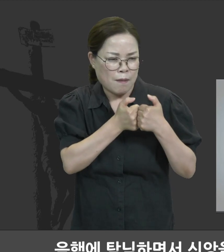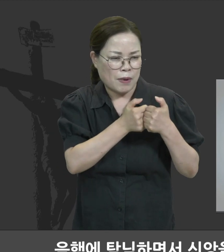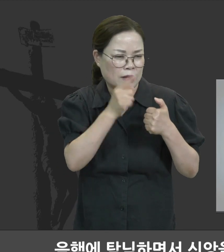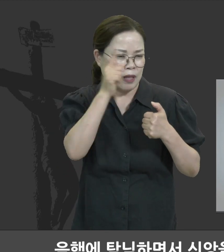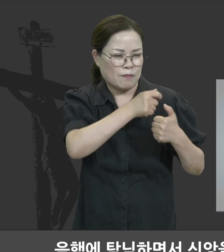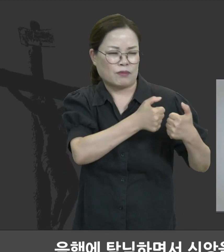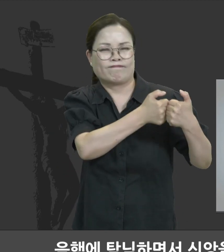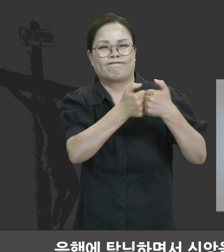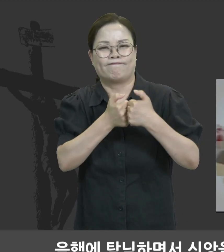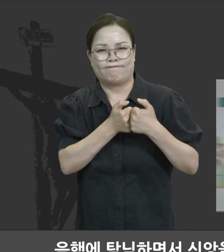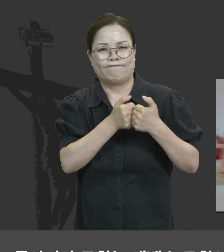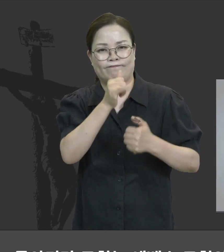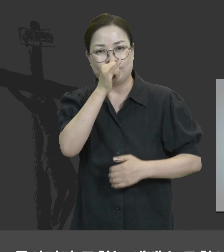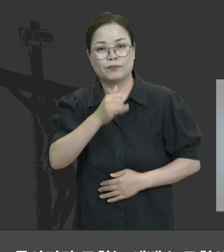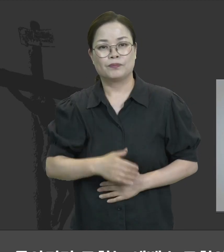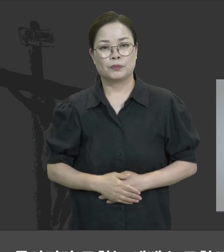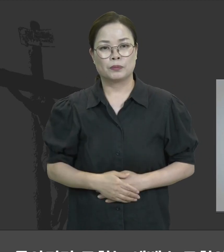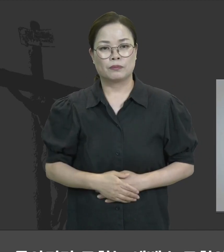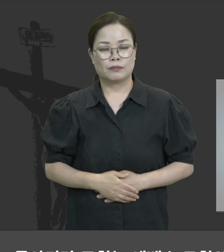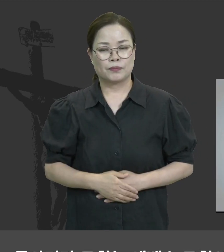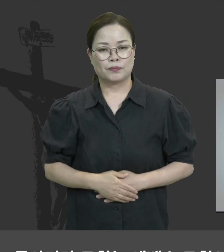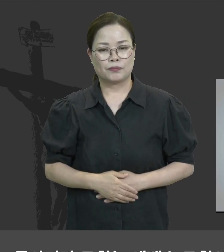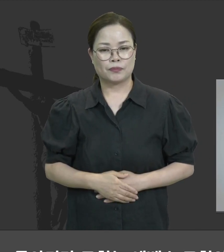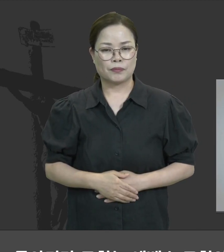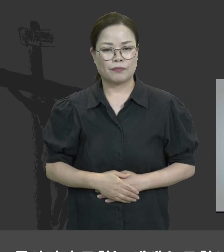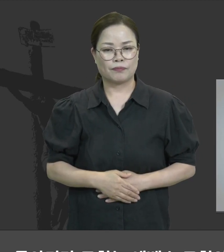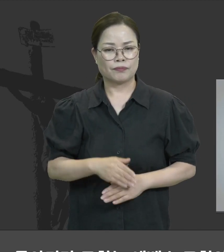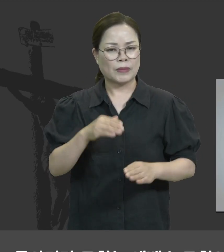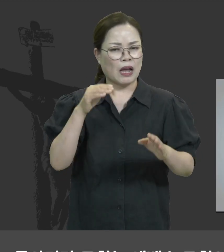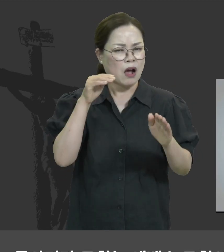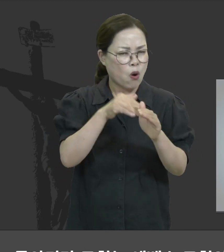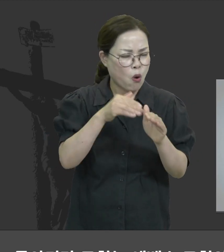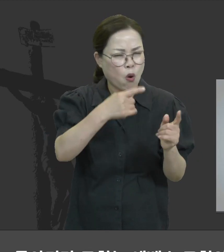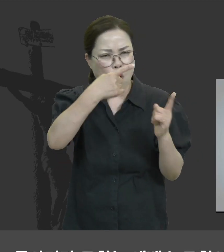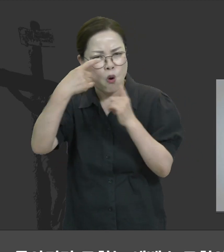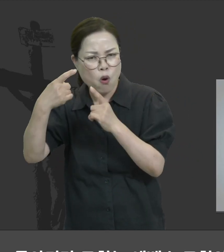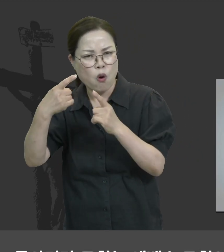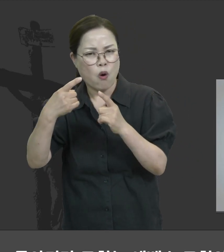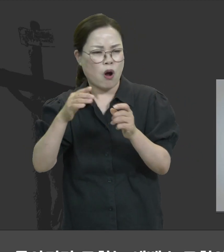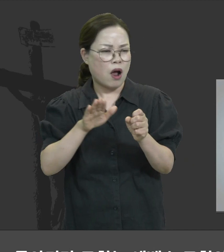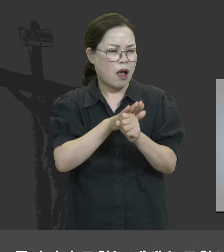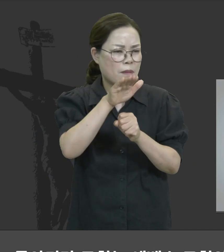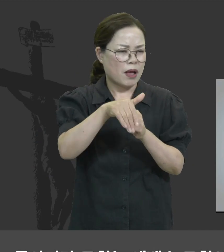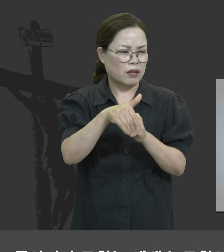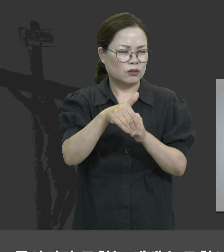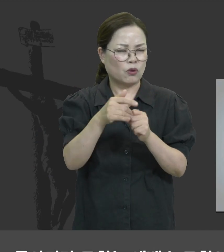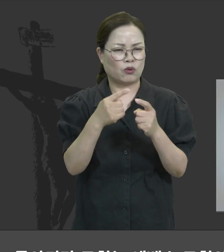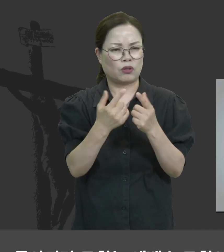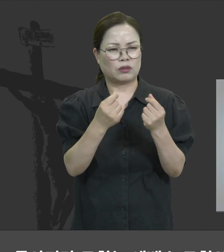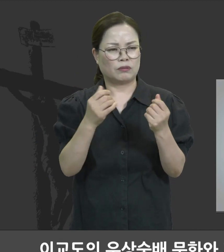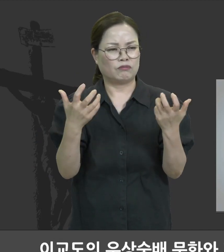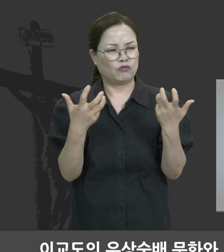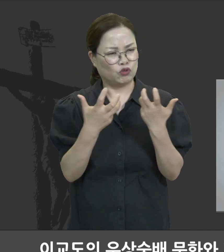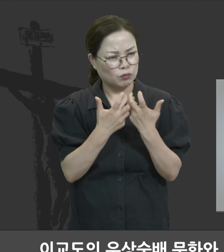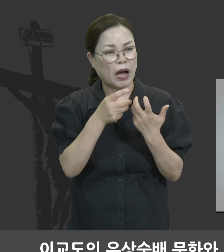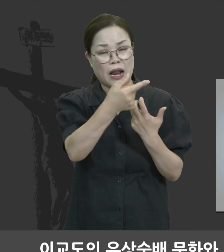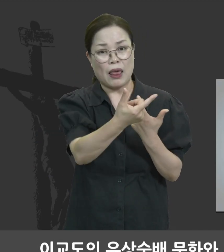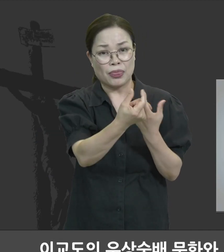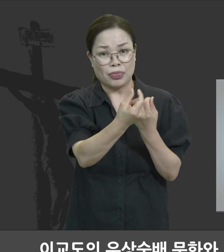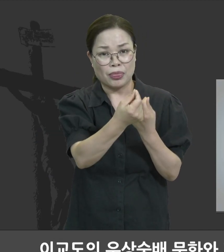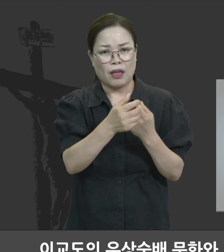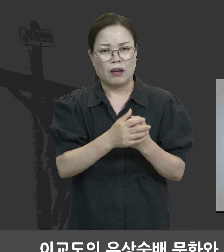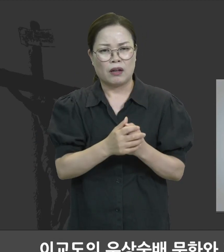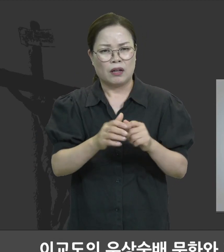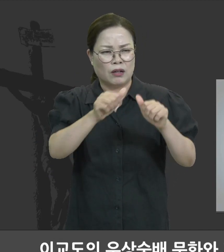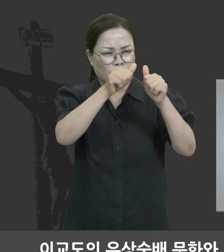이들도 있었습니다. 두아디라 교회는 에베소 교회와 달리 사랑이 충만했지만 이교도의